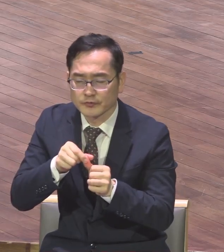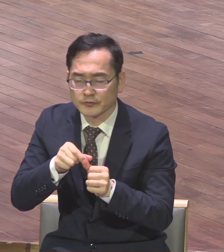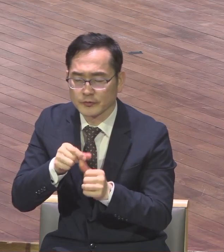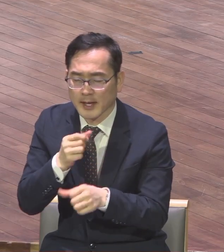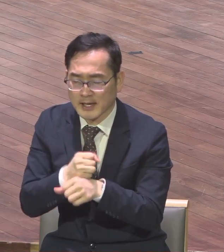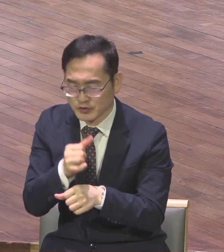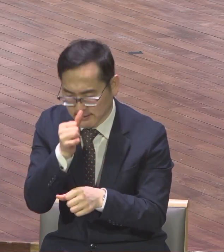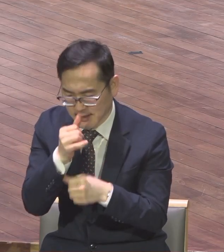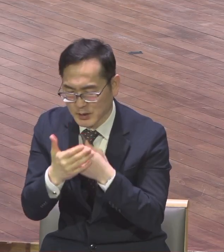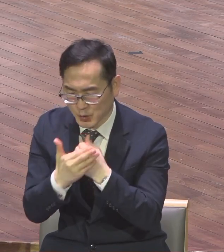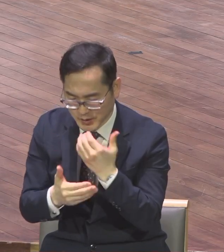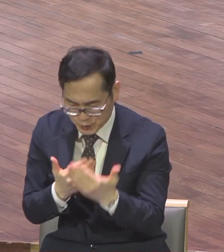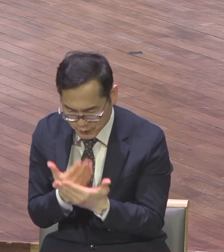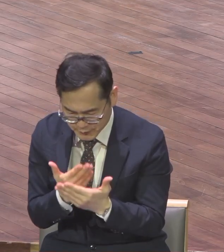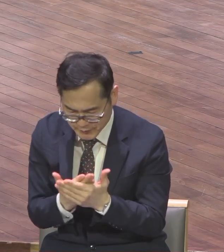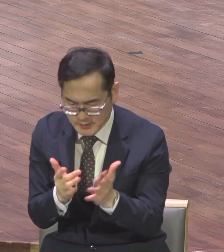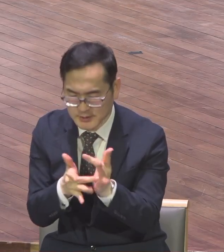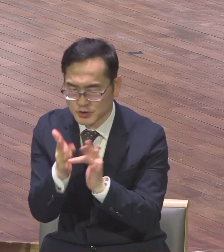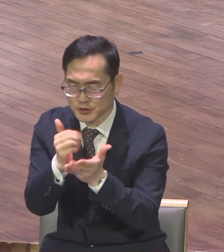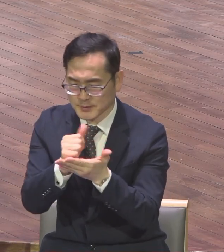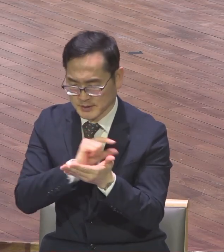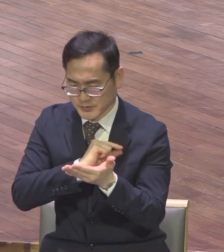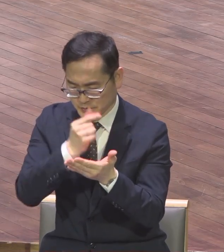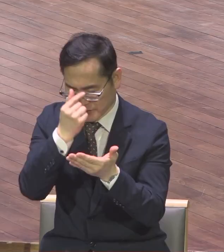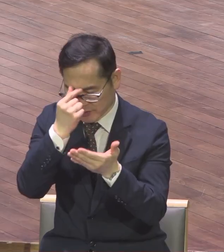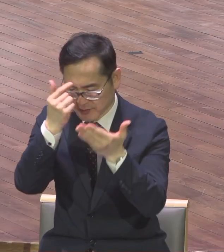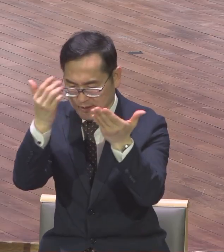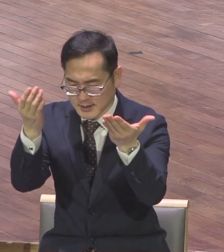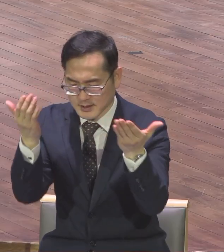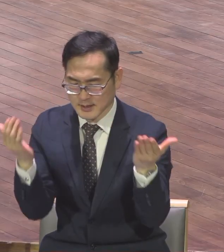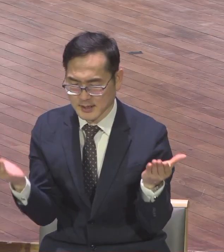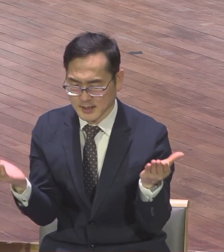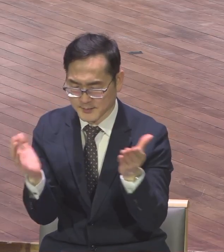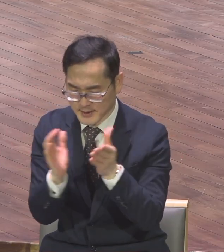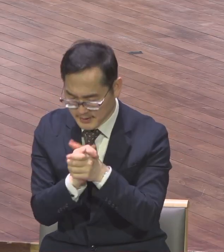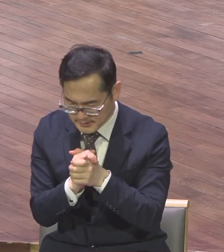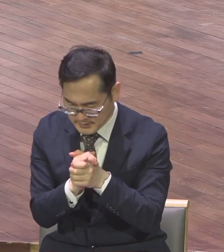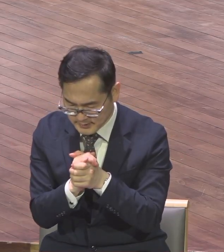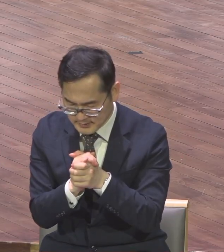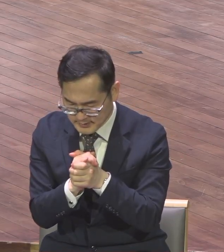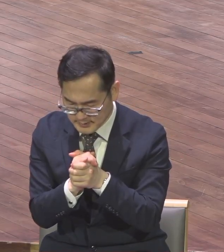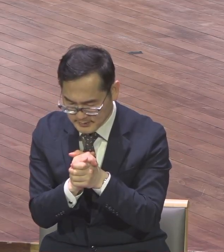되게 하여 주옵소서. 예수 그리스도를 받들어 기도합나이다. 아멘.